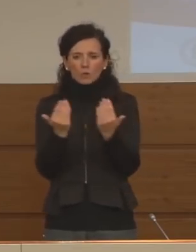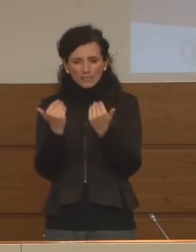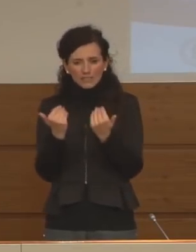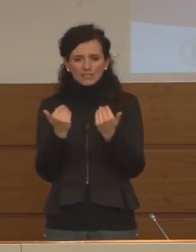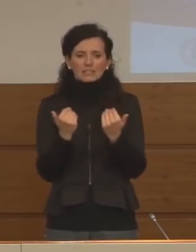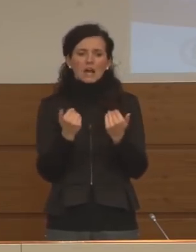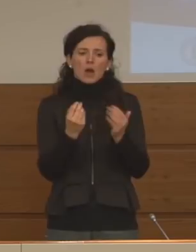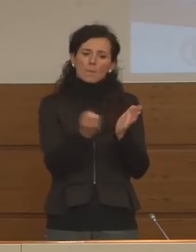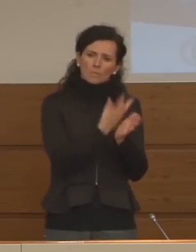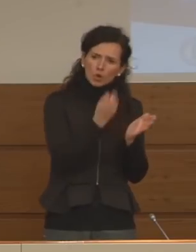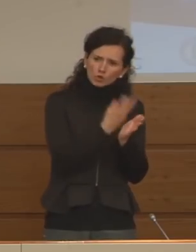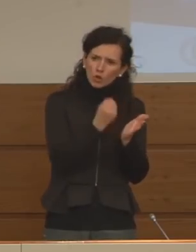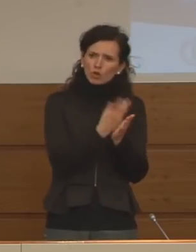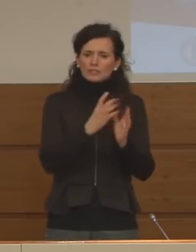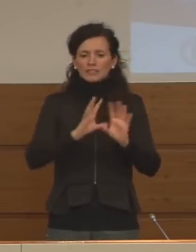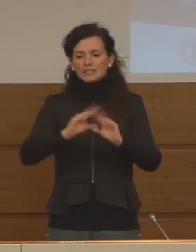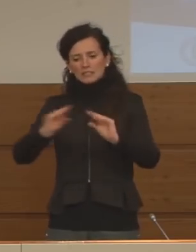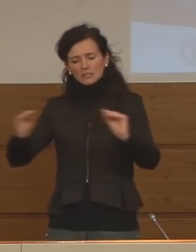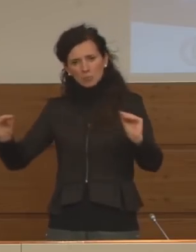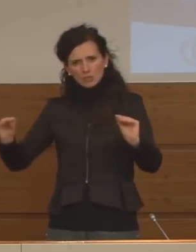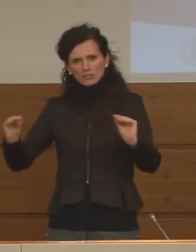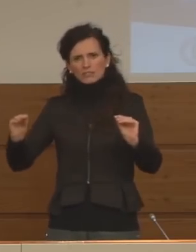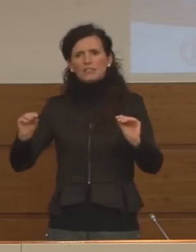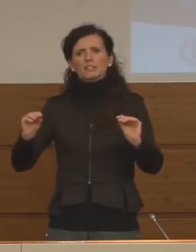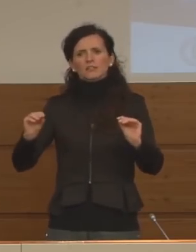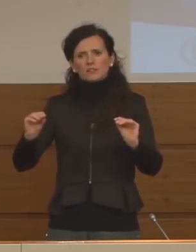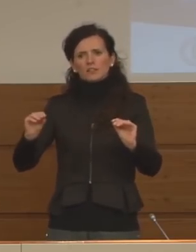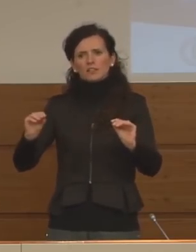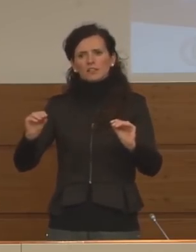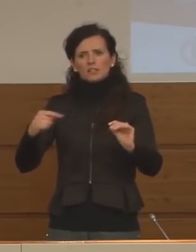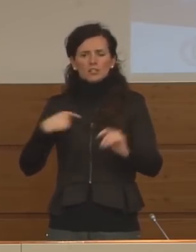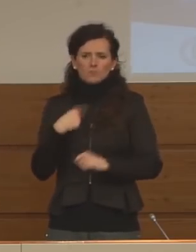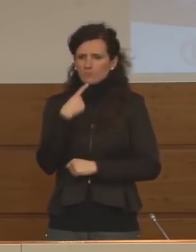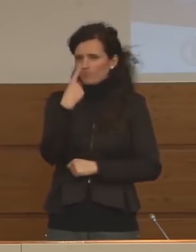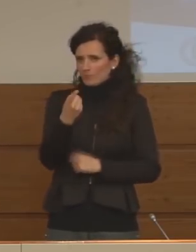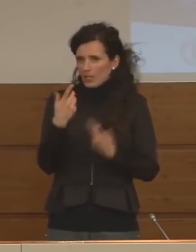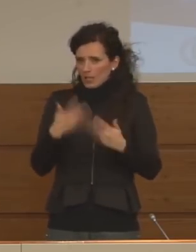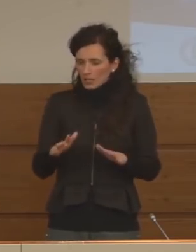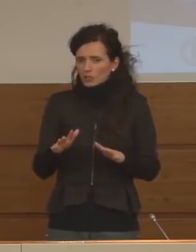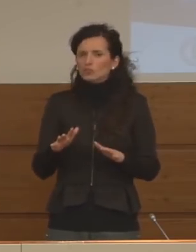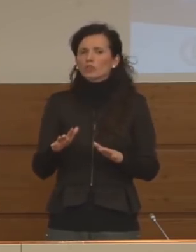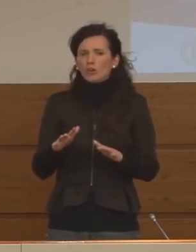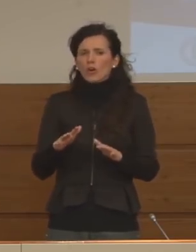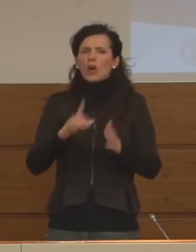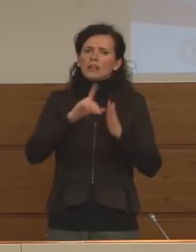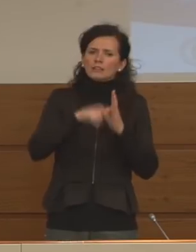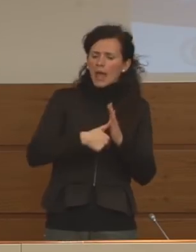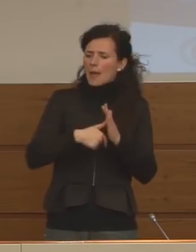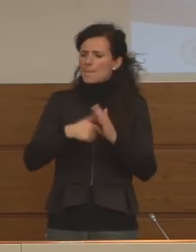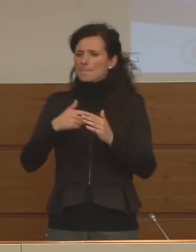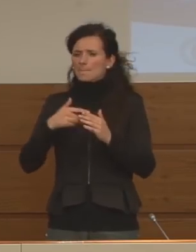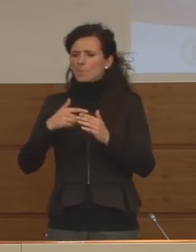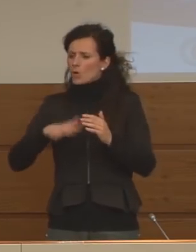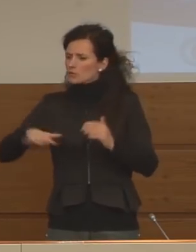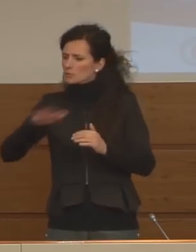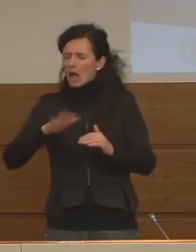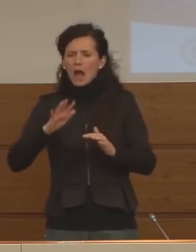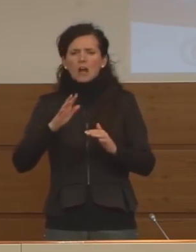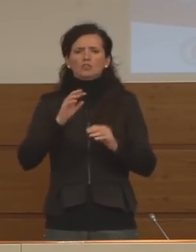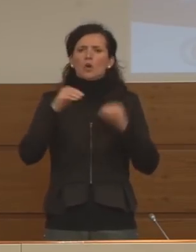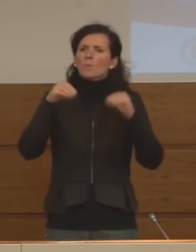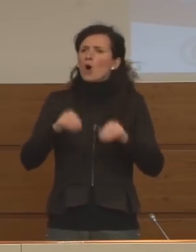detto in senza limiti di tempo e di spazio di area geografica